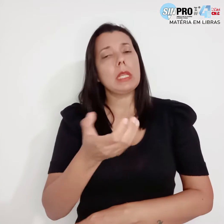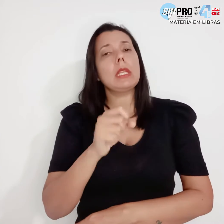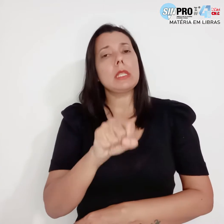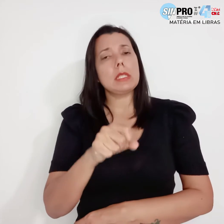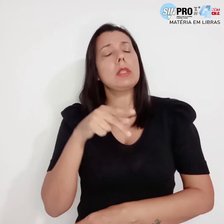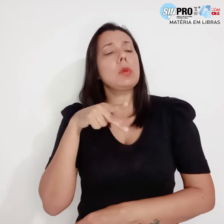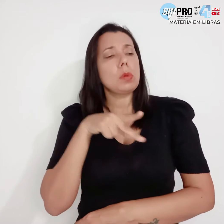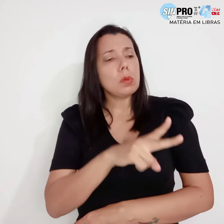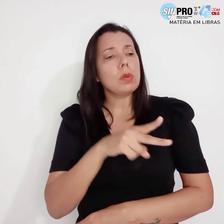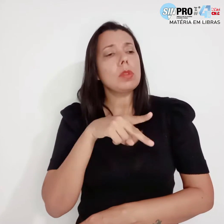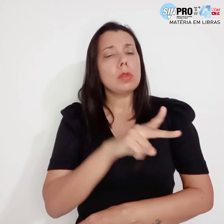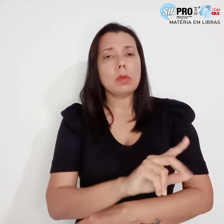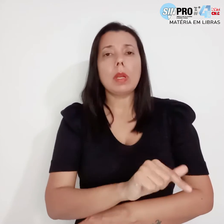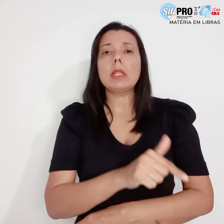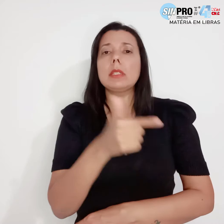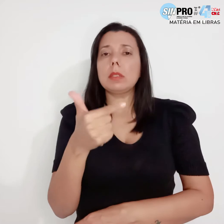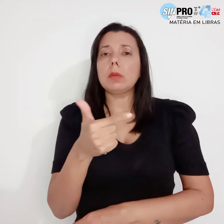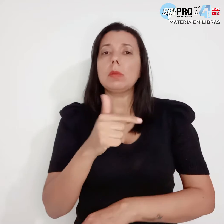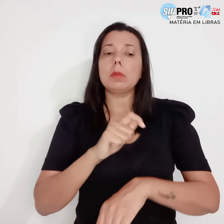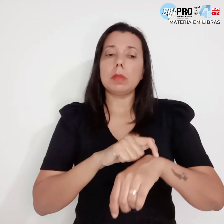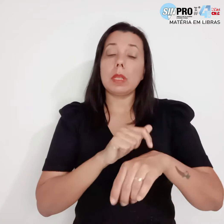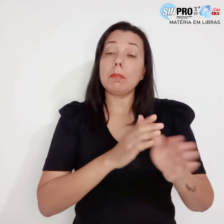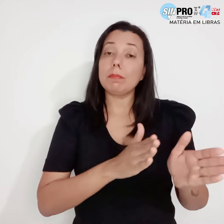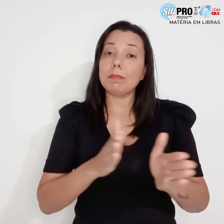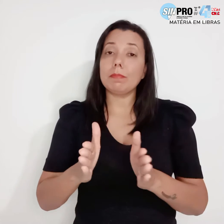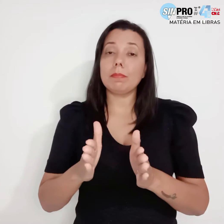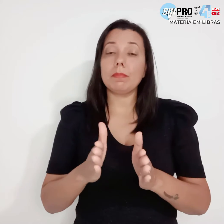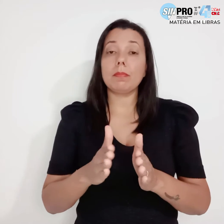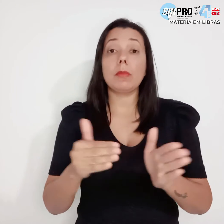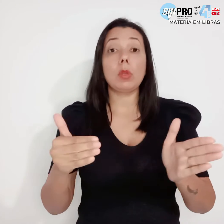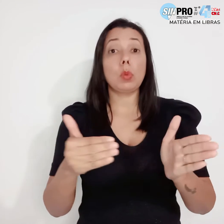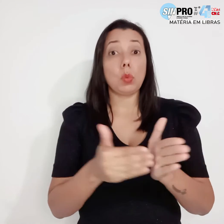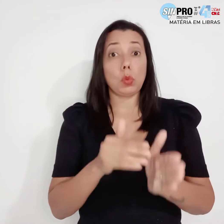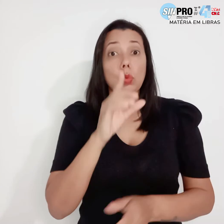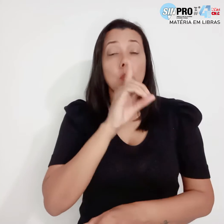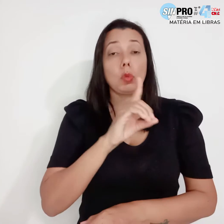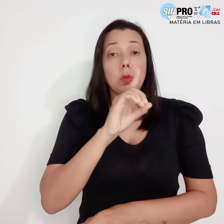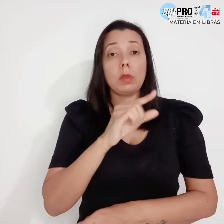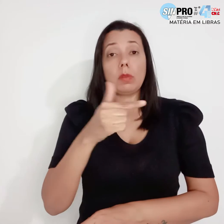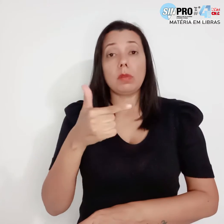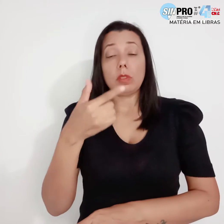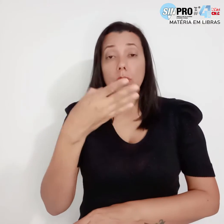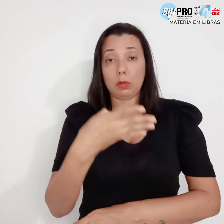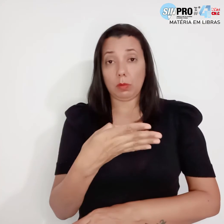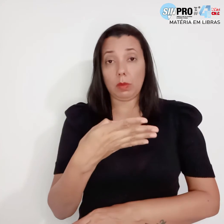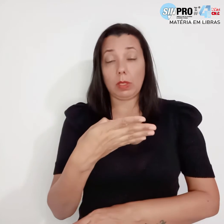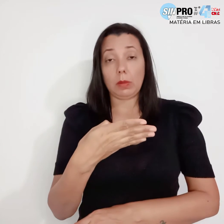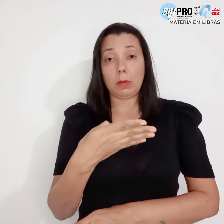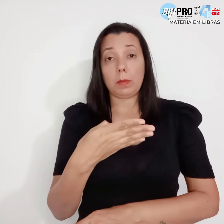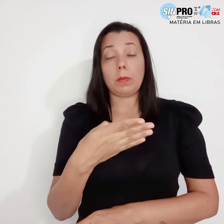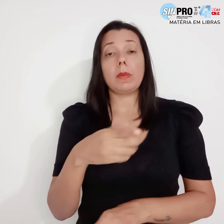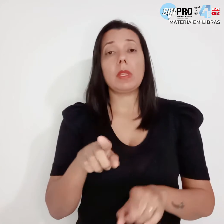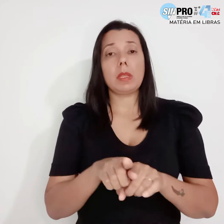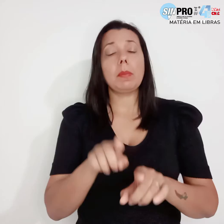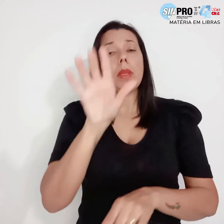dar continuidade à segunda fase da prova. No último domingo, 24, o Índice Nacional